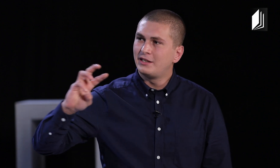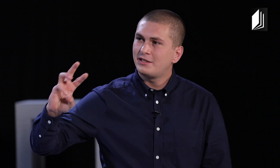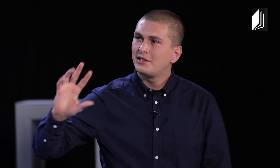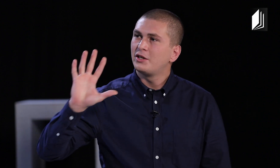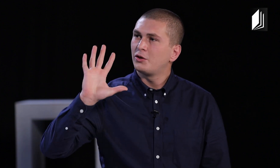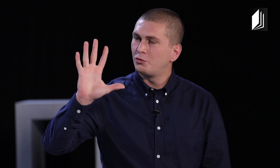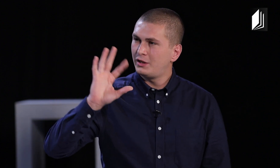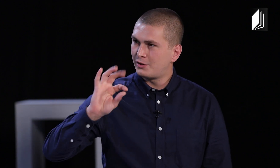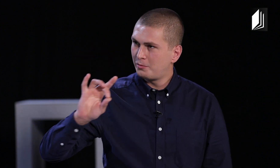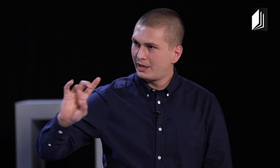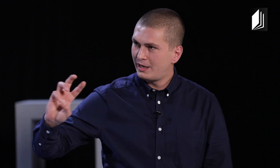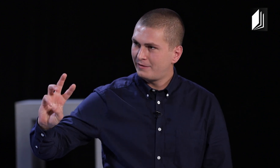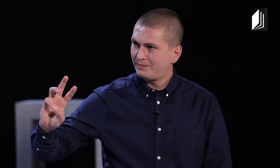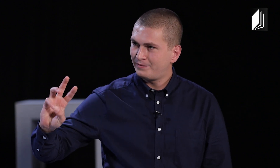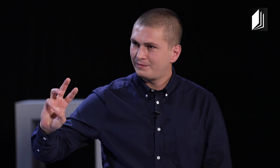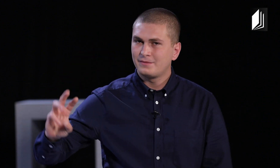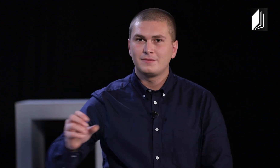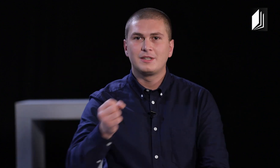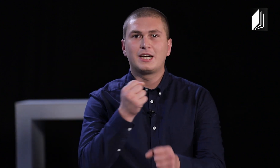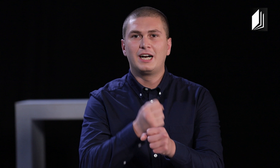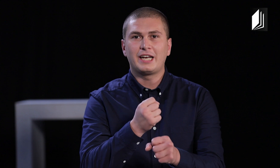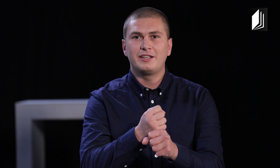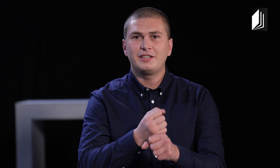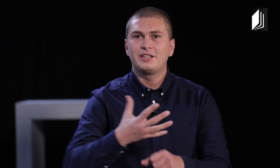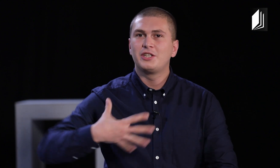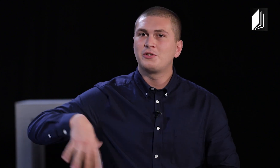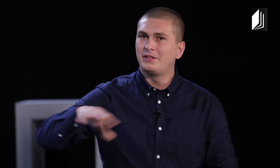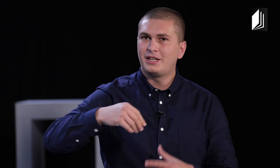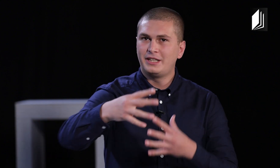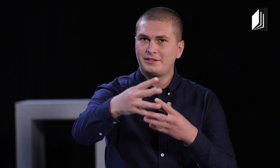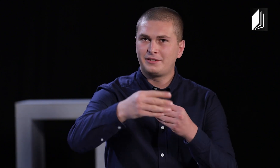დაქტილის ხუთი ასოპგერა. გააკეთეთ ჩვენთან ერთად.